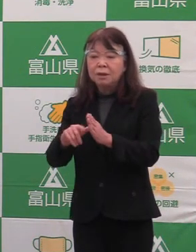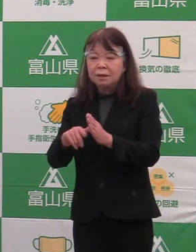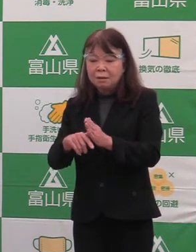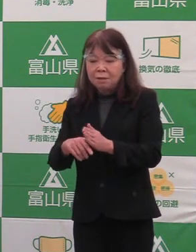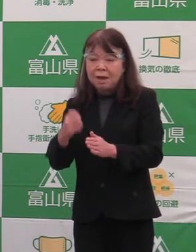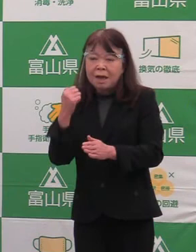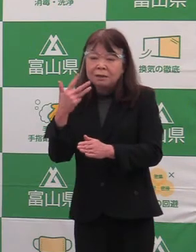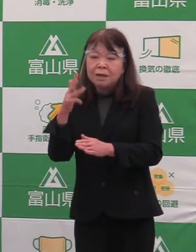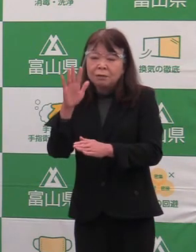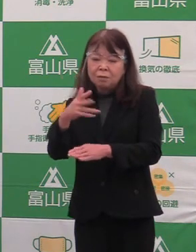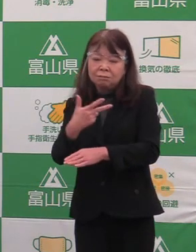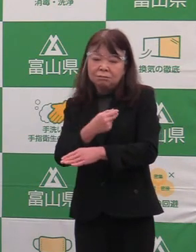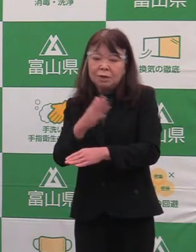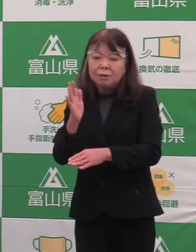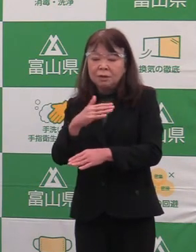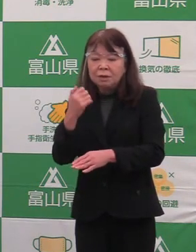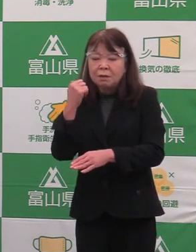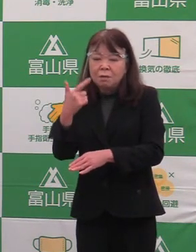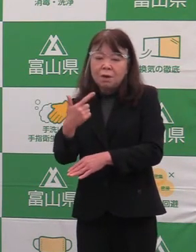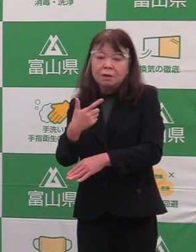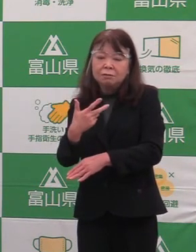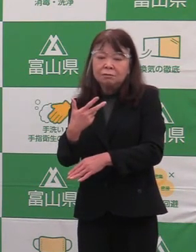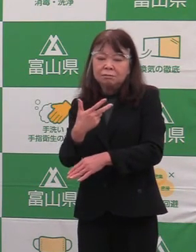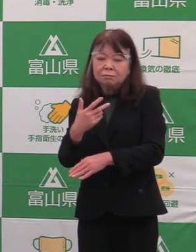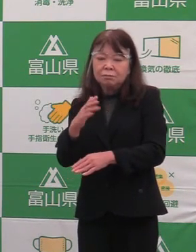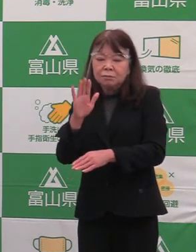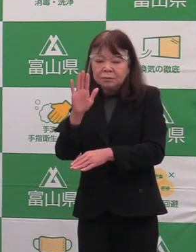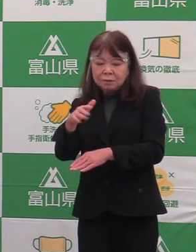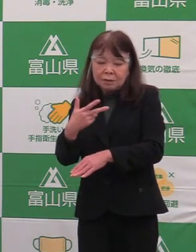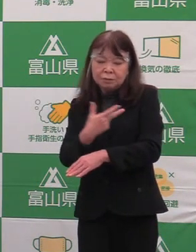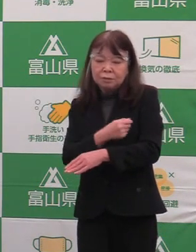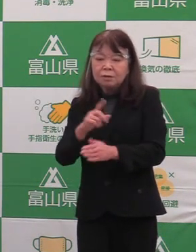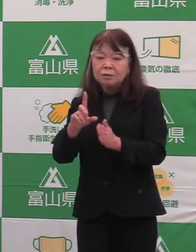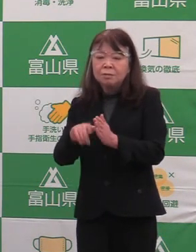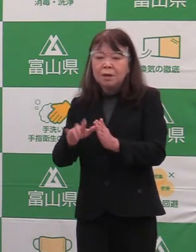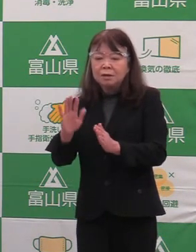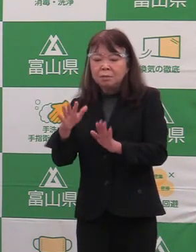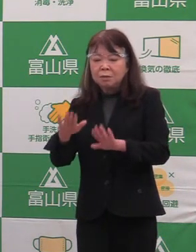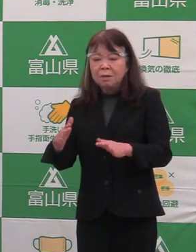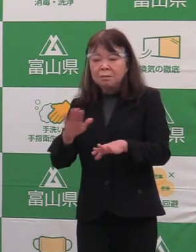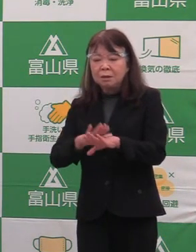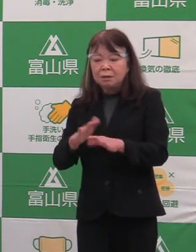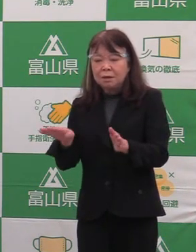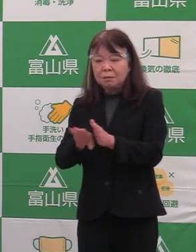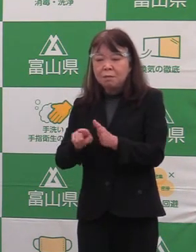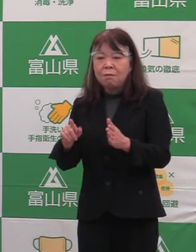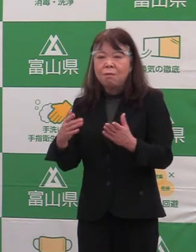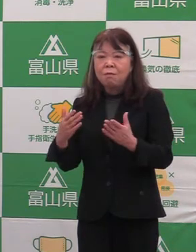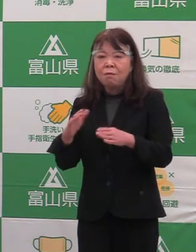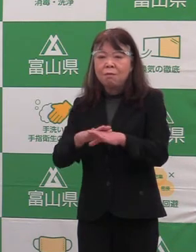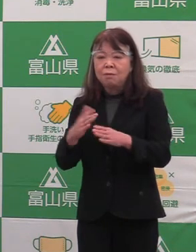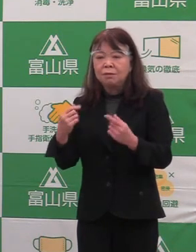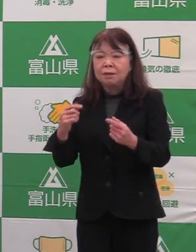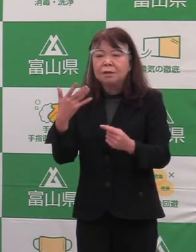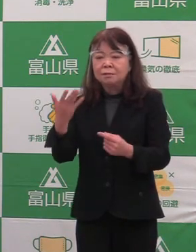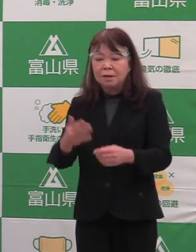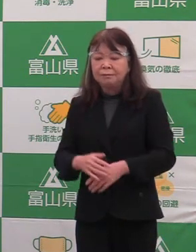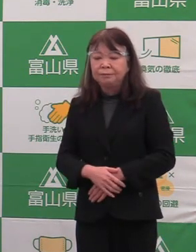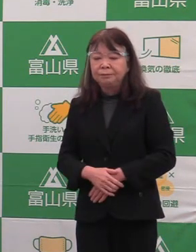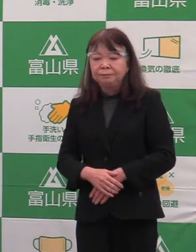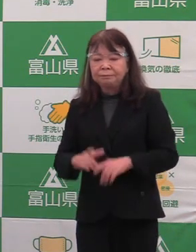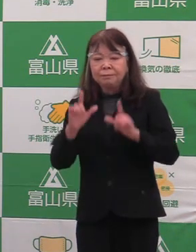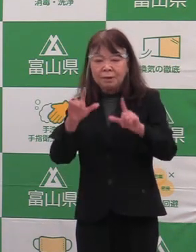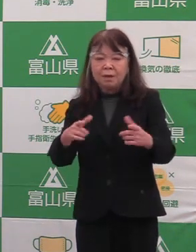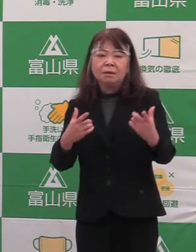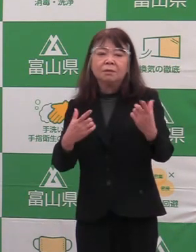方針でも、今まで通り進めていくということで。 はい、それはありますよね。今それ